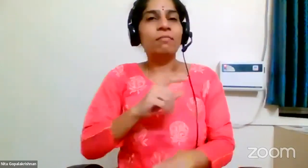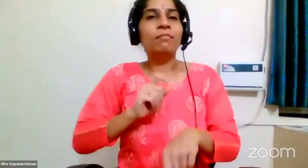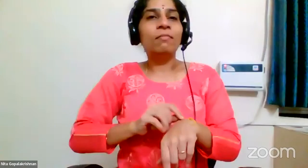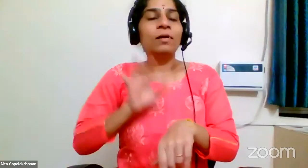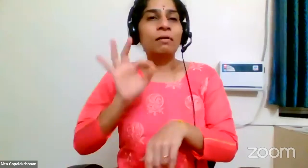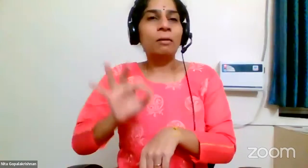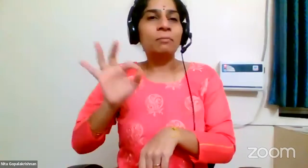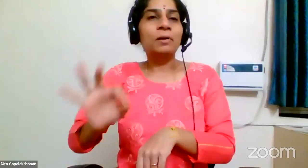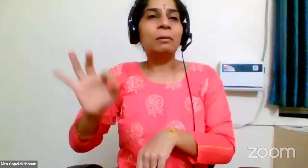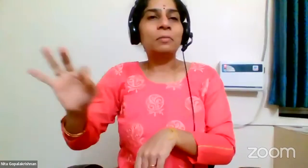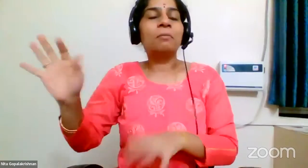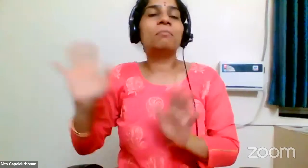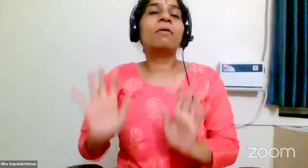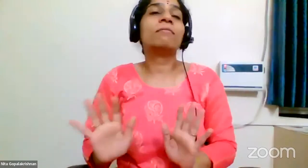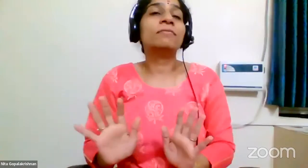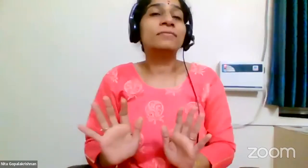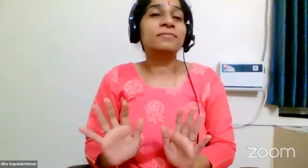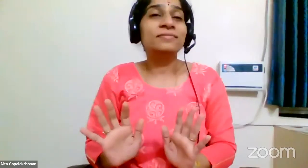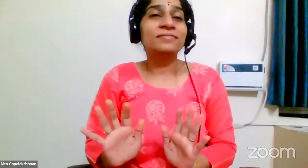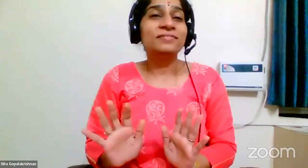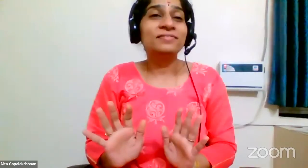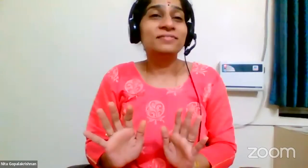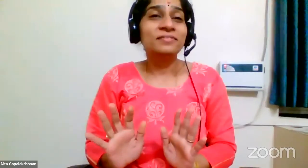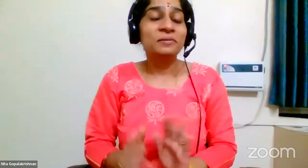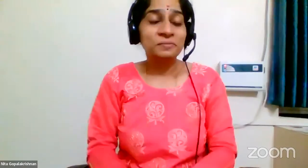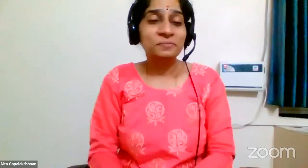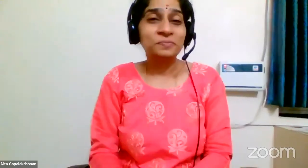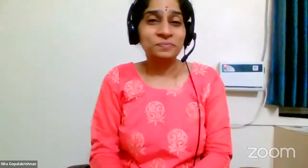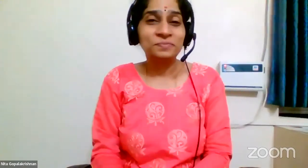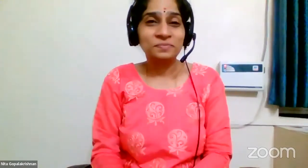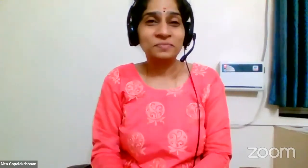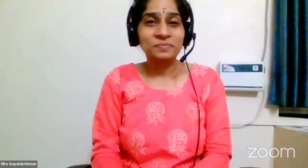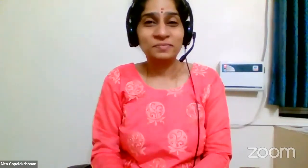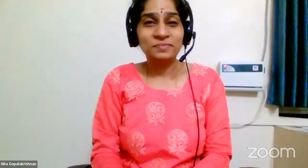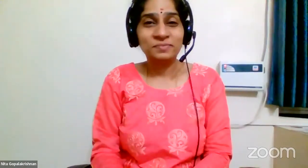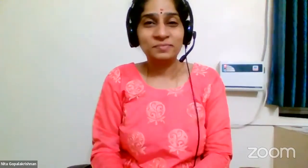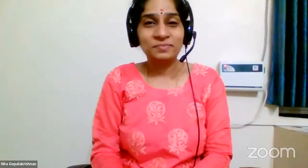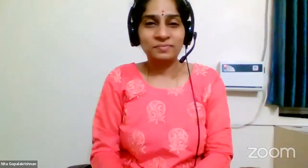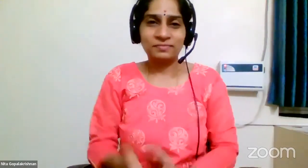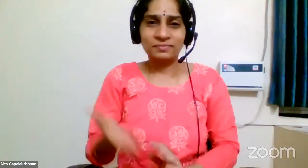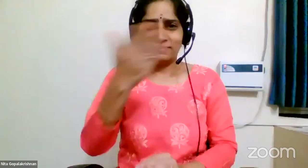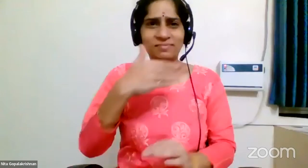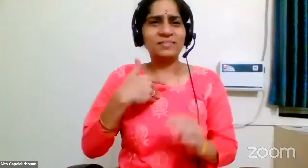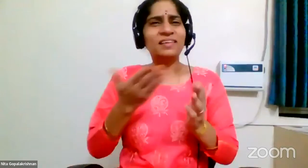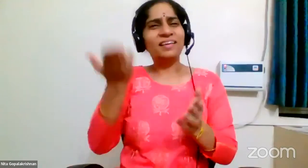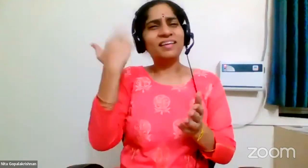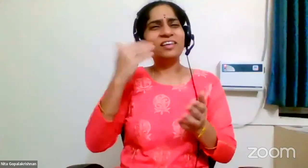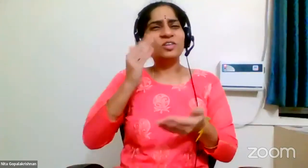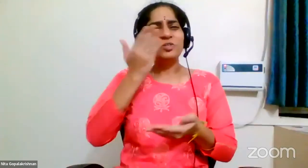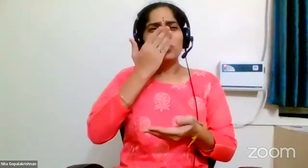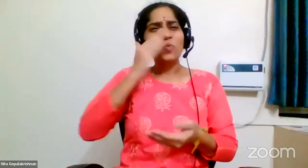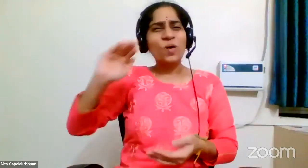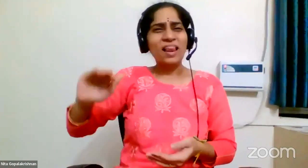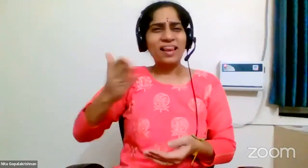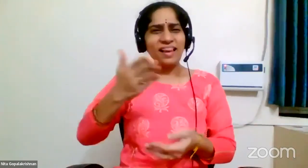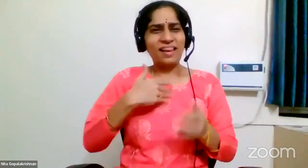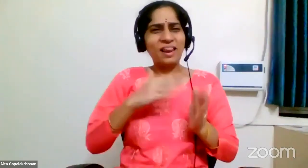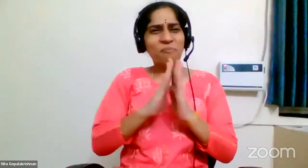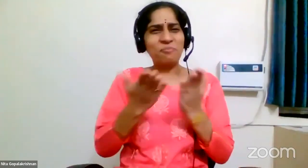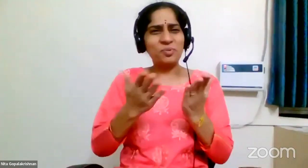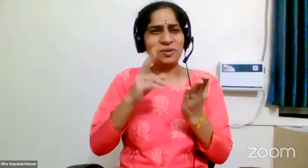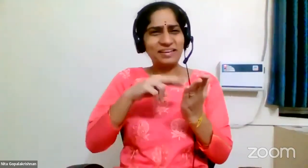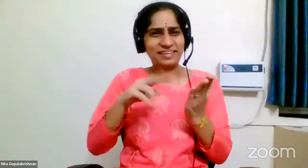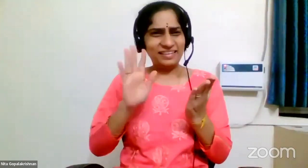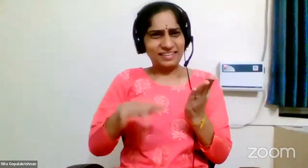हमने बचपन में पढ़ा था कि जो भारत के राष्ट्रपति हैं और जो चीफ जस्टिस